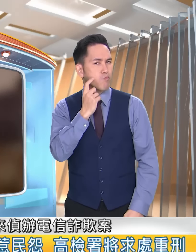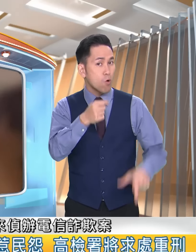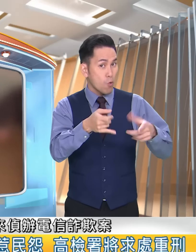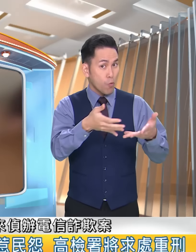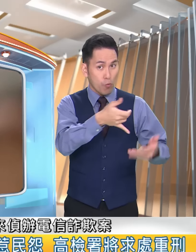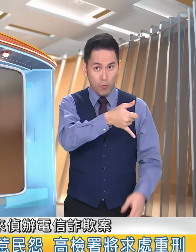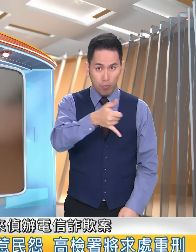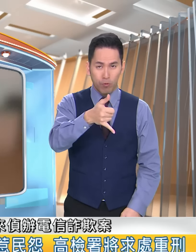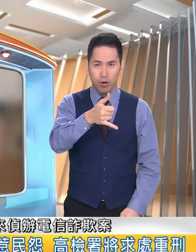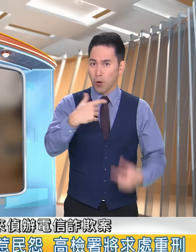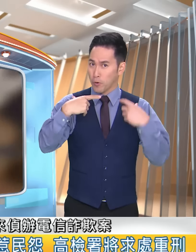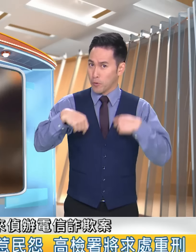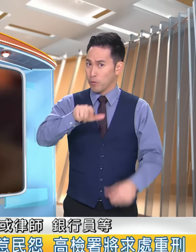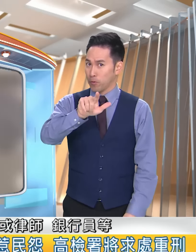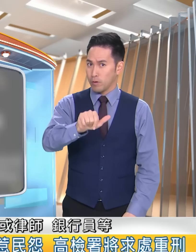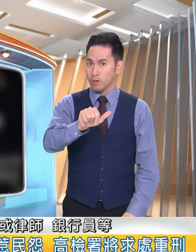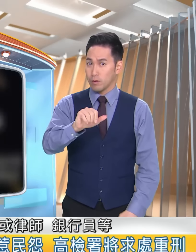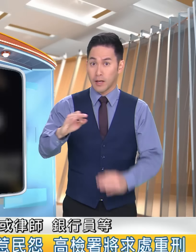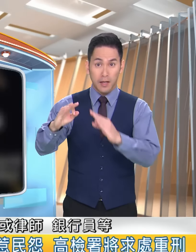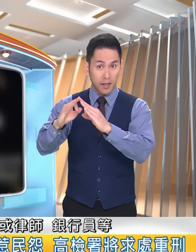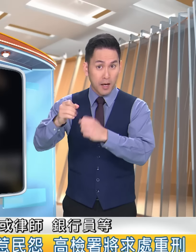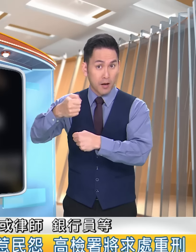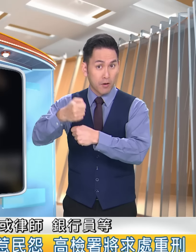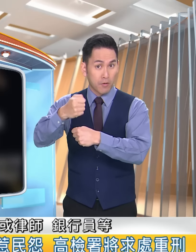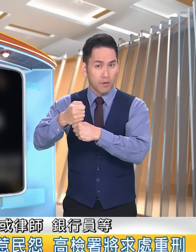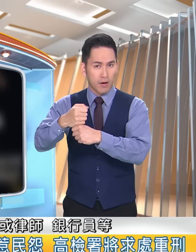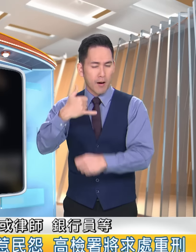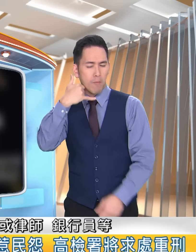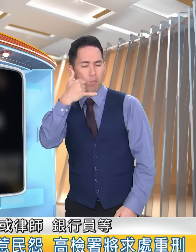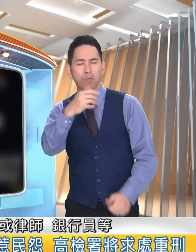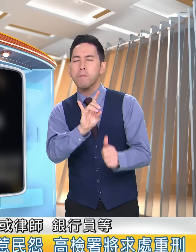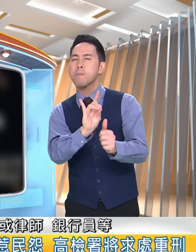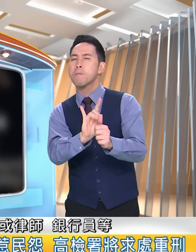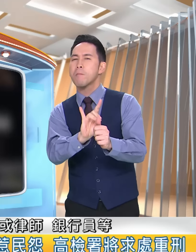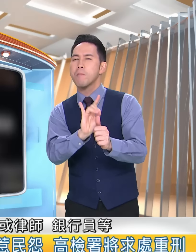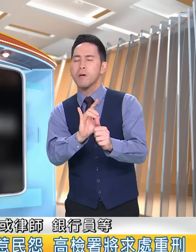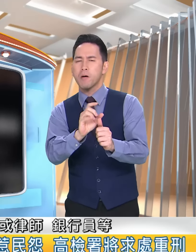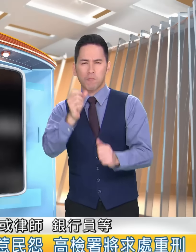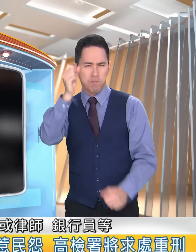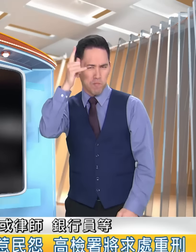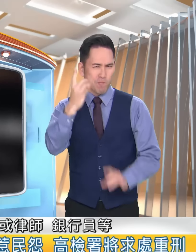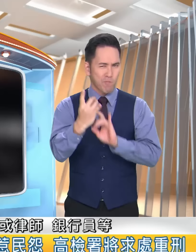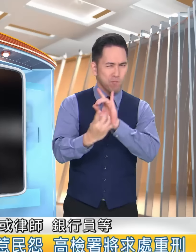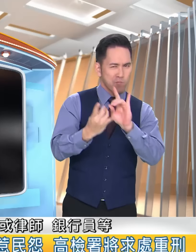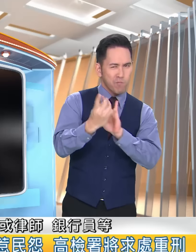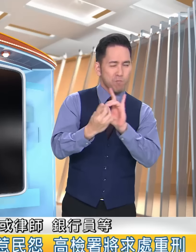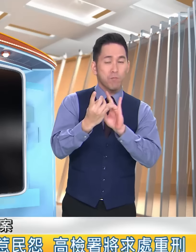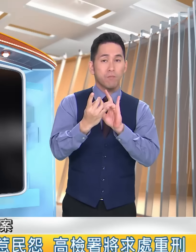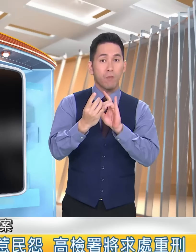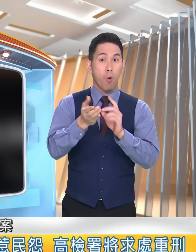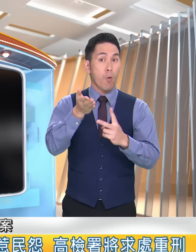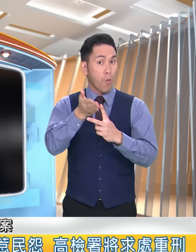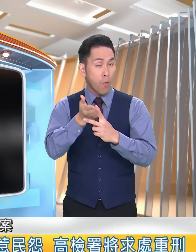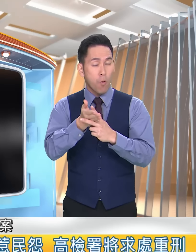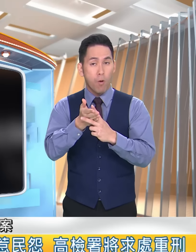欺案，被告佯装公务员或律师、银行员等，利用专业知识犯